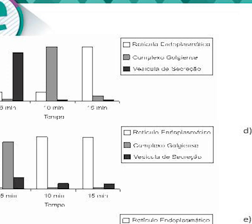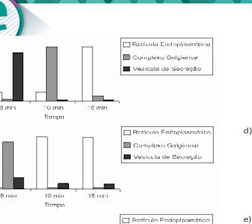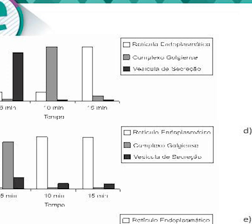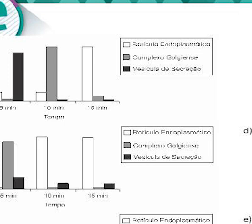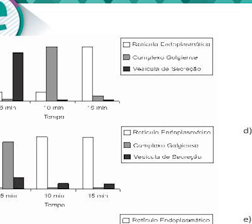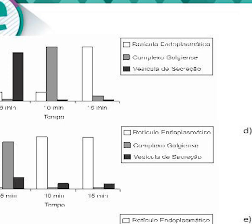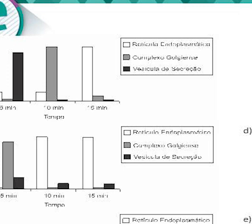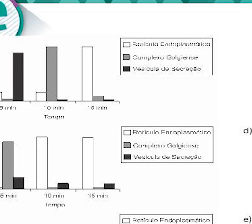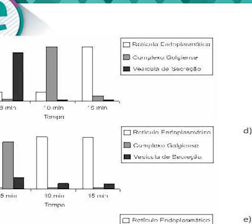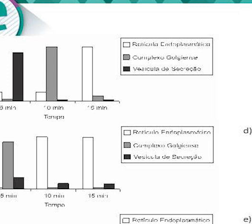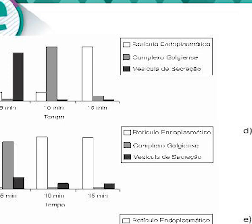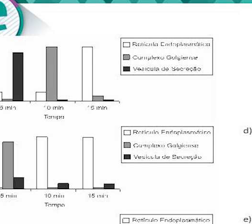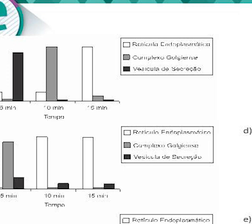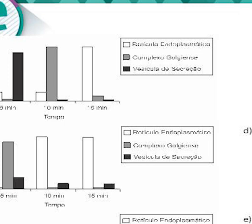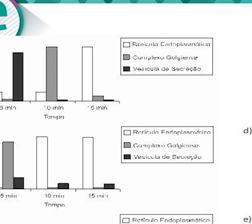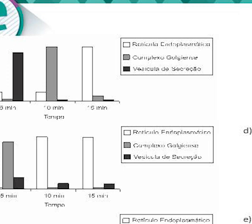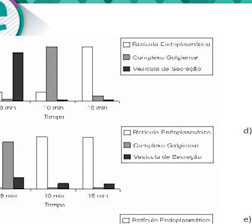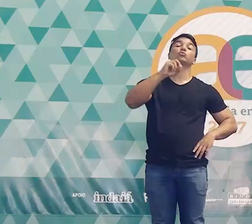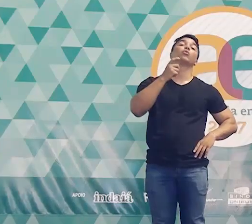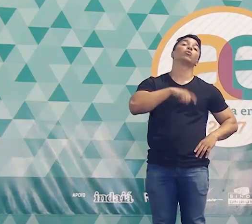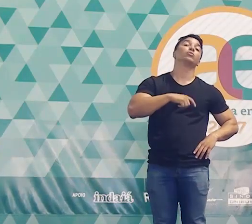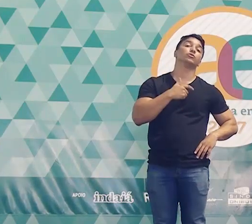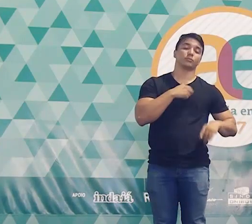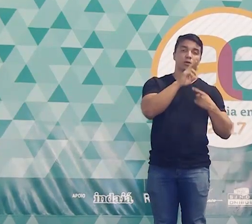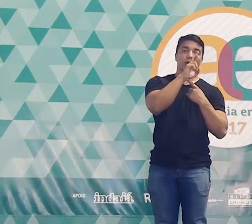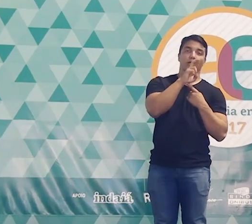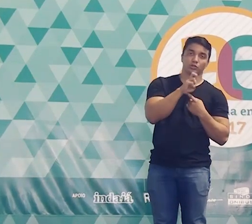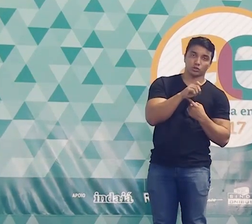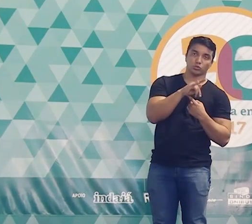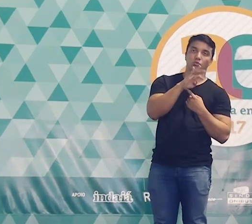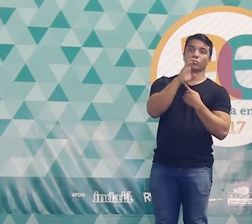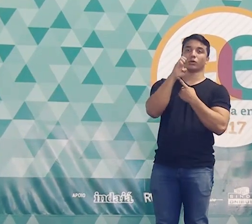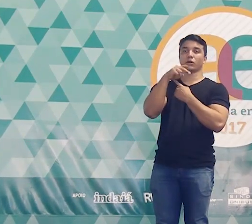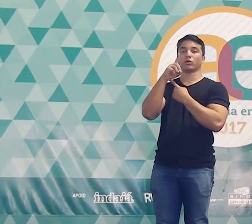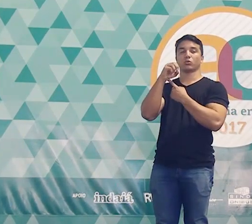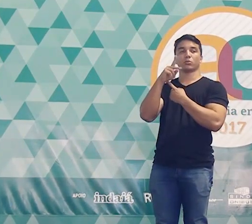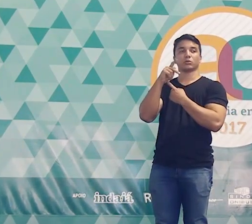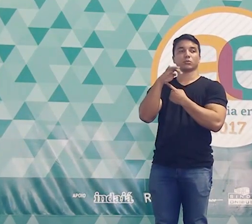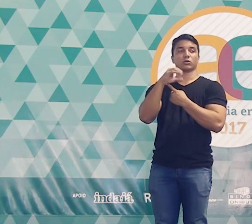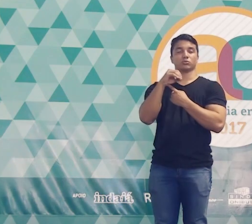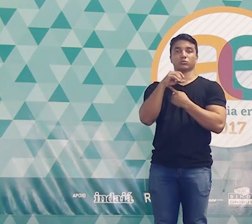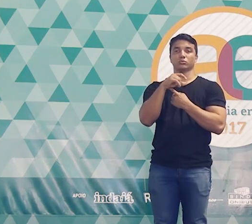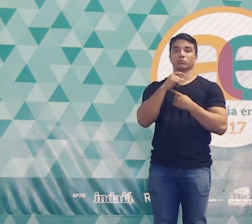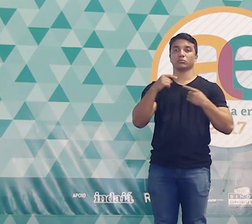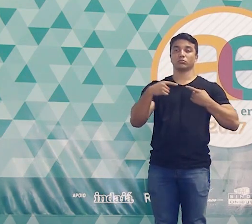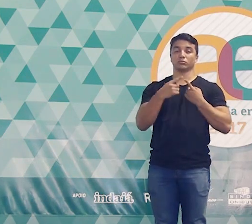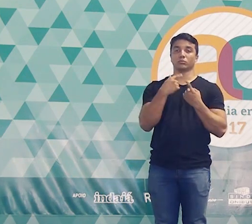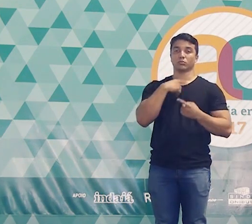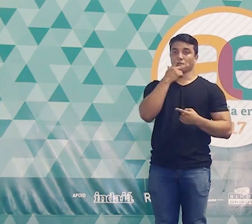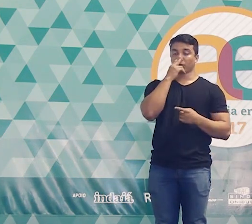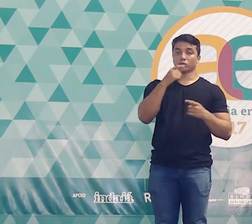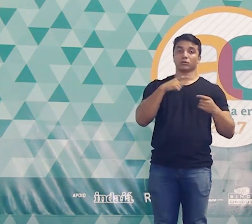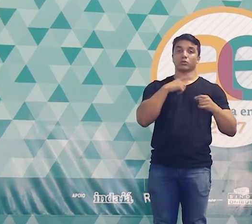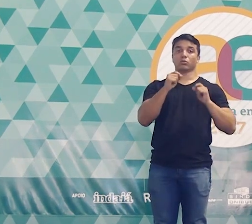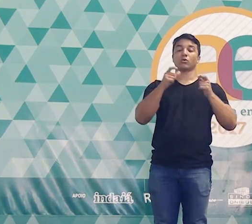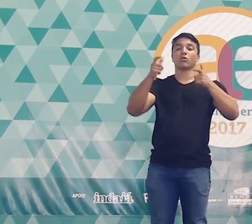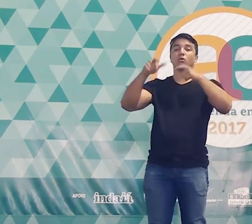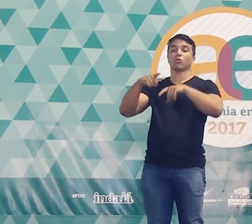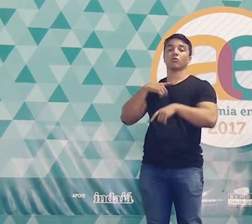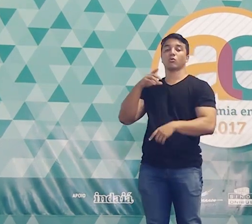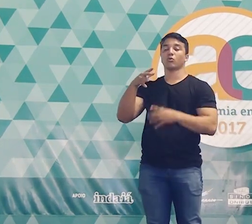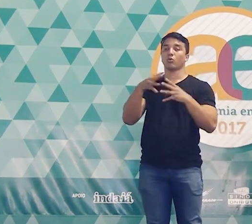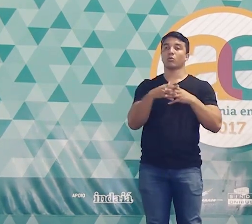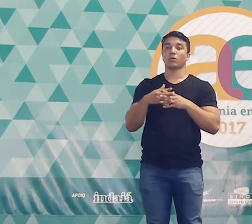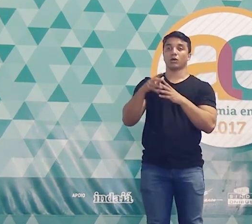momento, onde é que vai estar esse aminoácido? No retículo endoplasmático. Do retículo endoplasmático, esse aminoácido vai ser encaminhado para o complexo